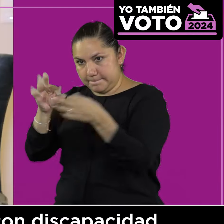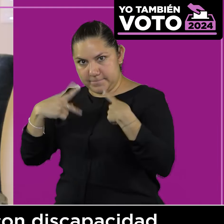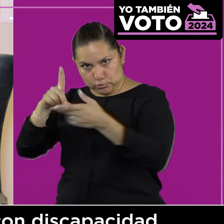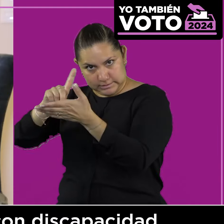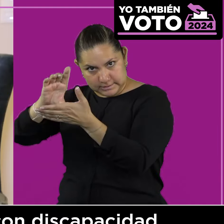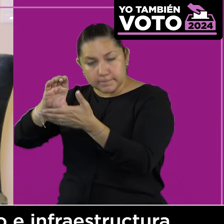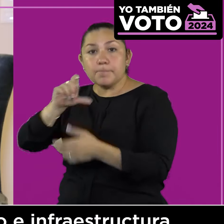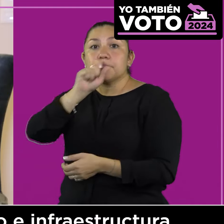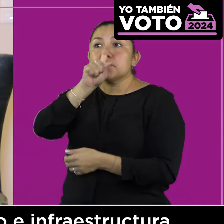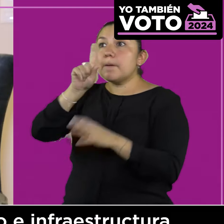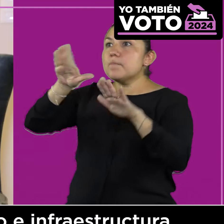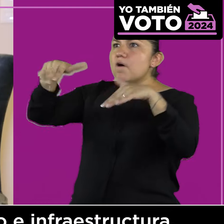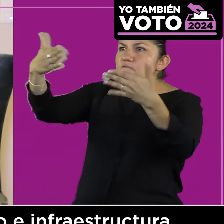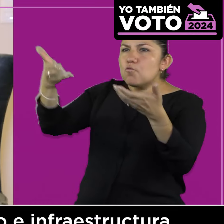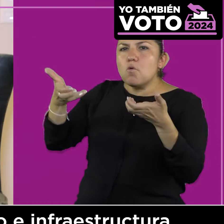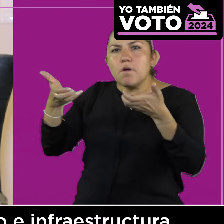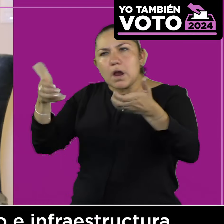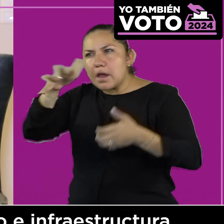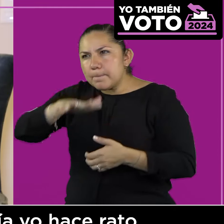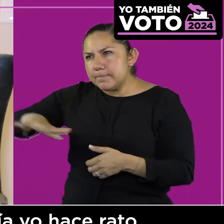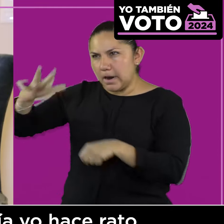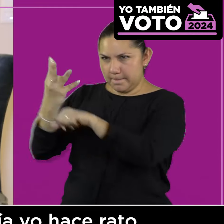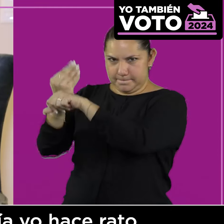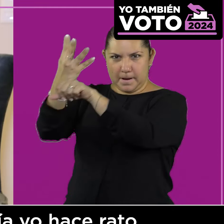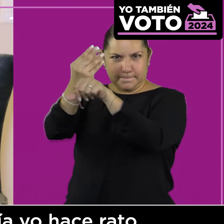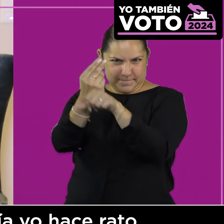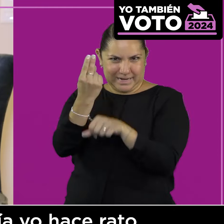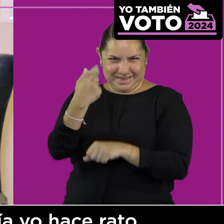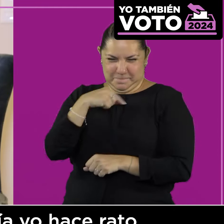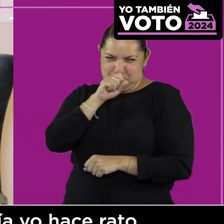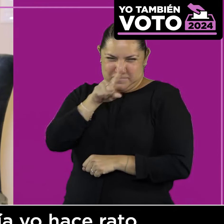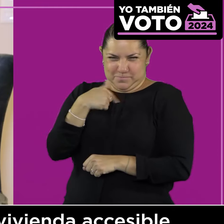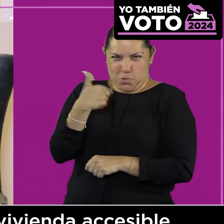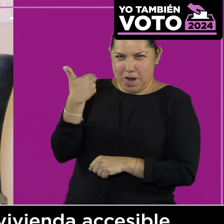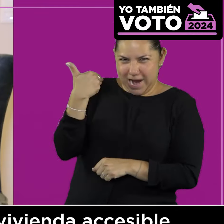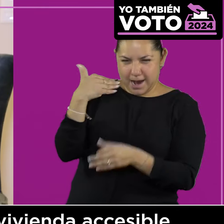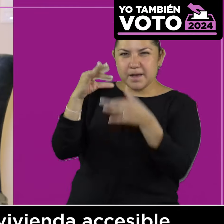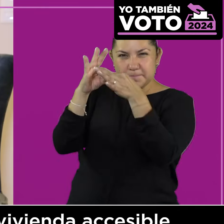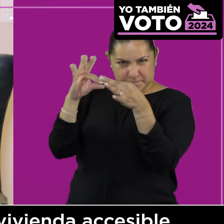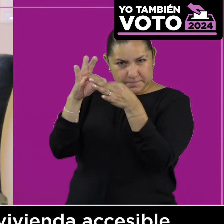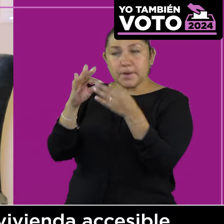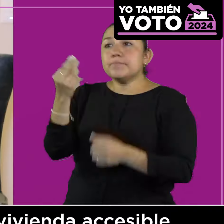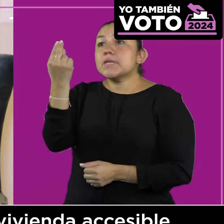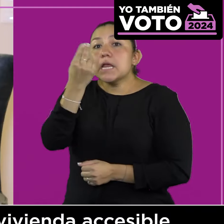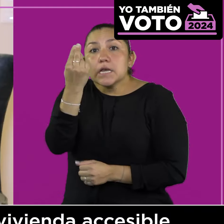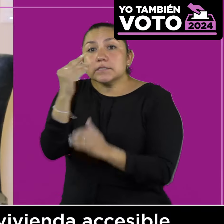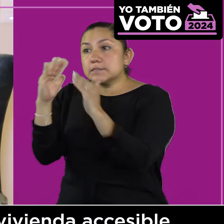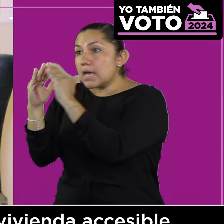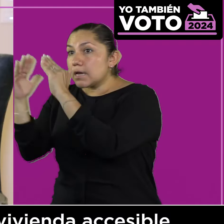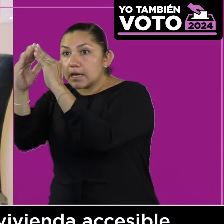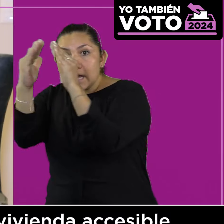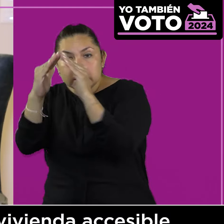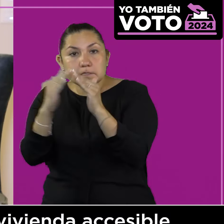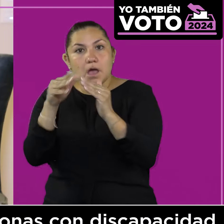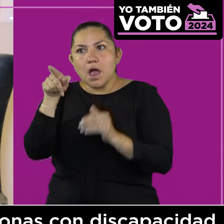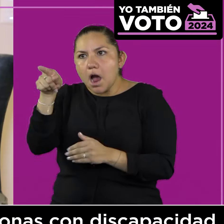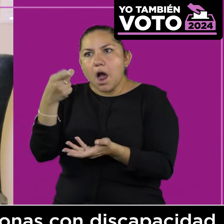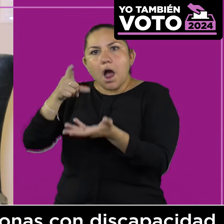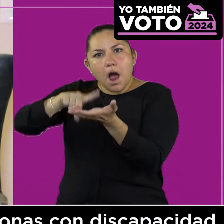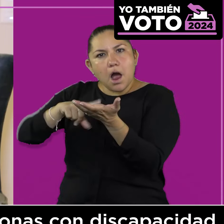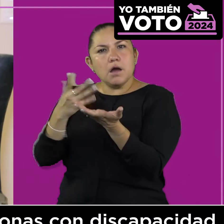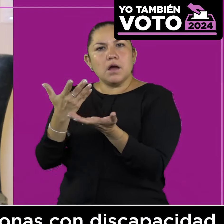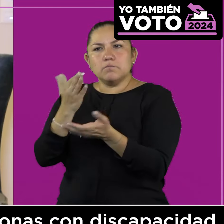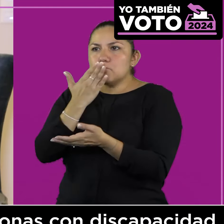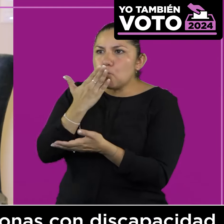con discapacidad desarrollo urbano e infraestructura lo que te decía yo hace rato construcción de vivienda accesible y de